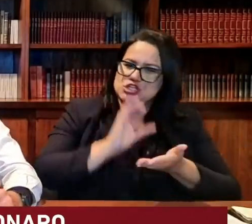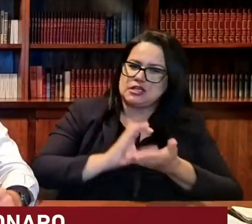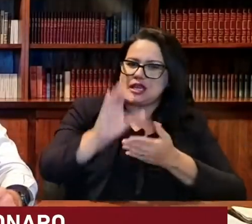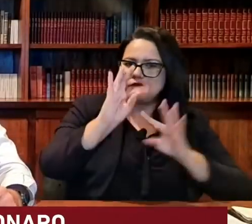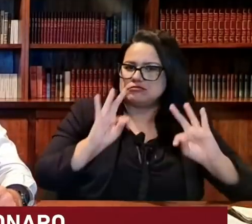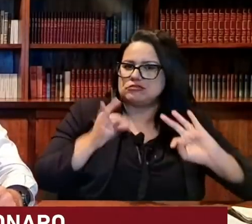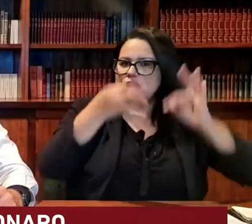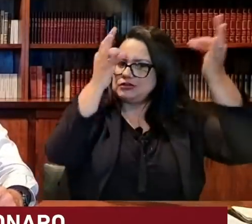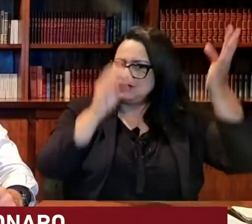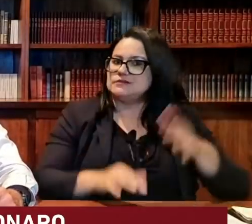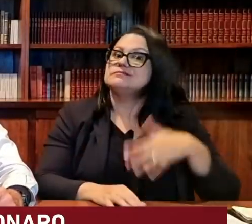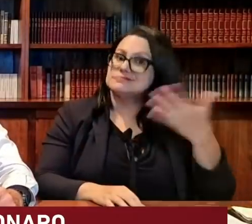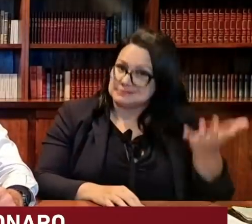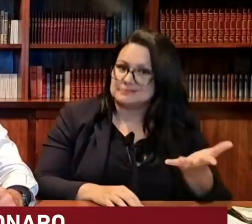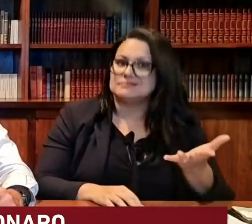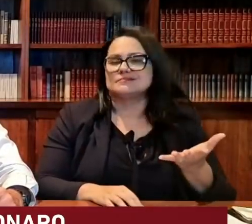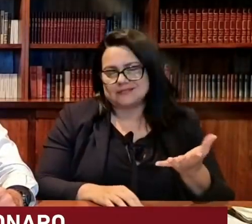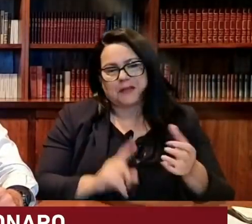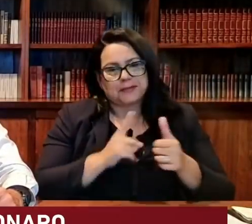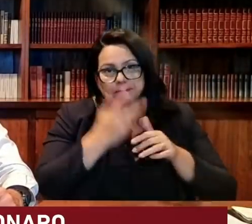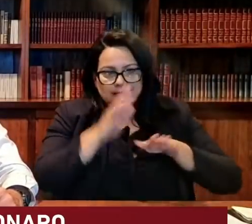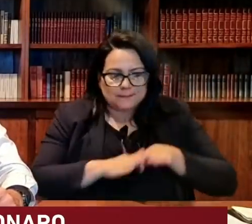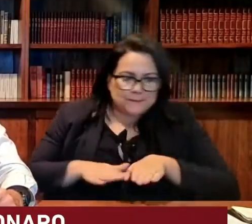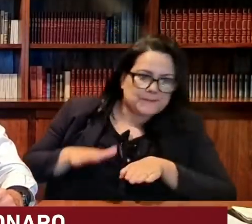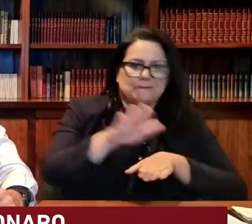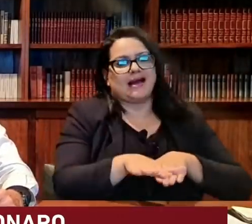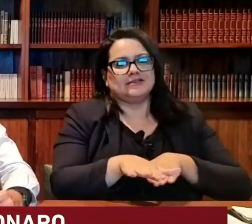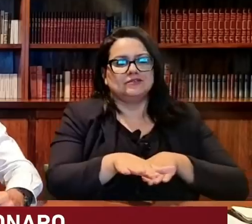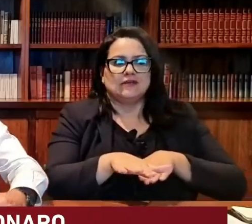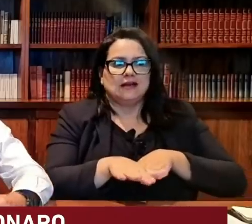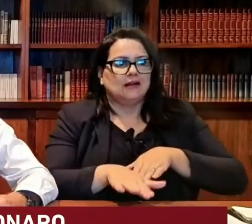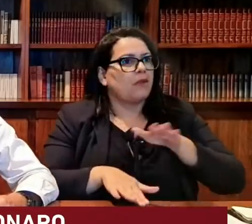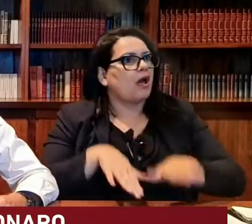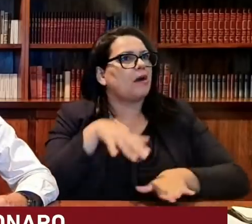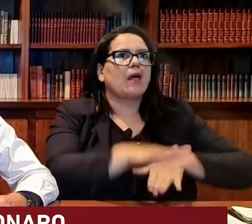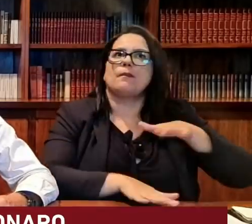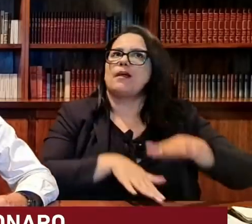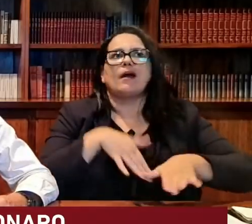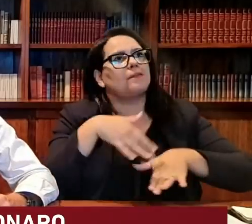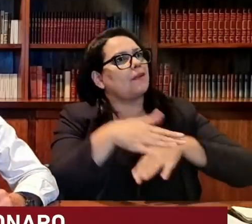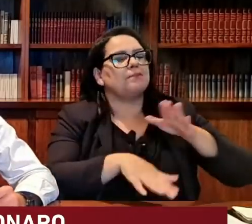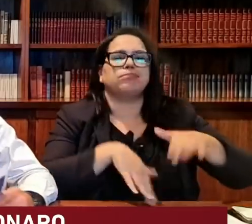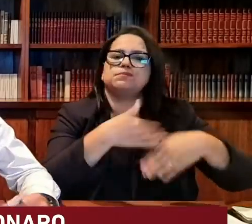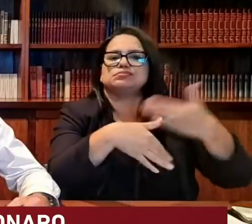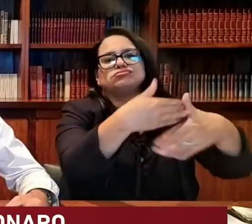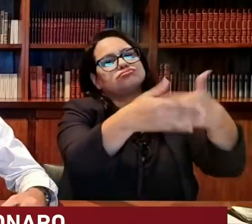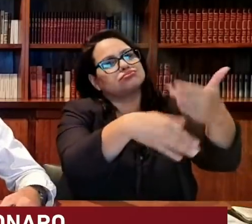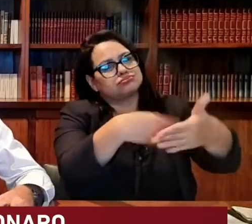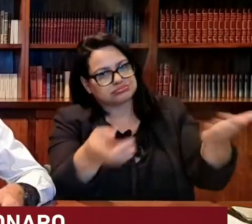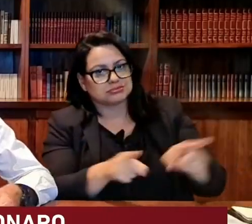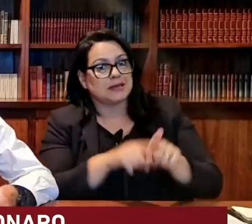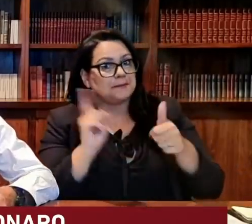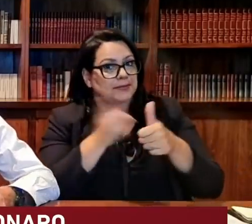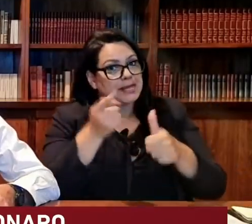tecnologia, por aí vai. Então, é um primeiro passo de uma jornada contínua que passa pela conscientização dos